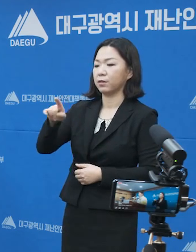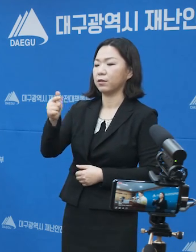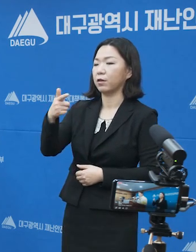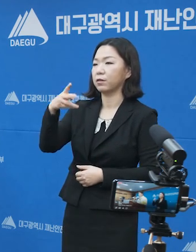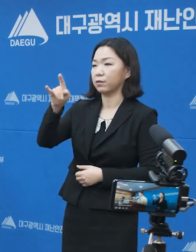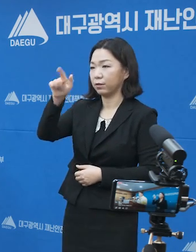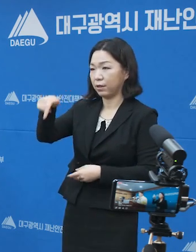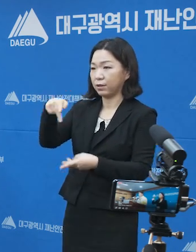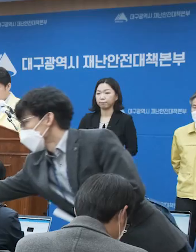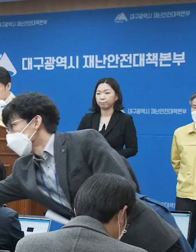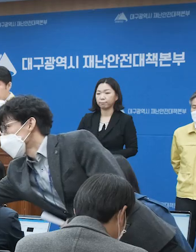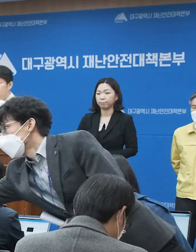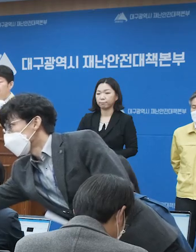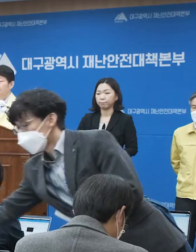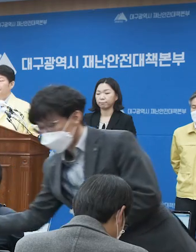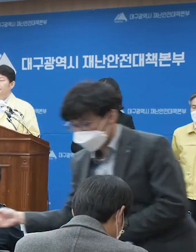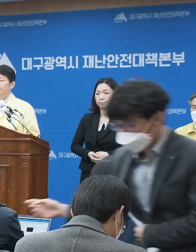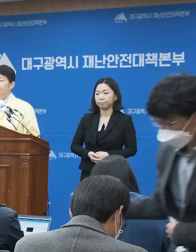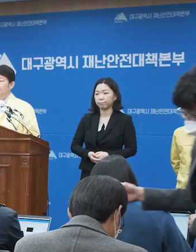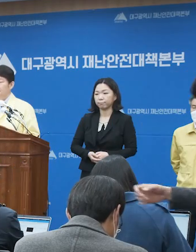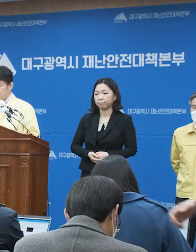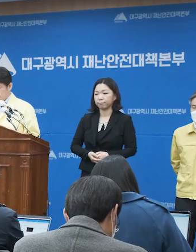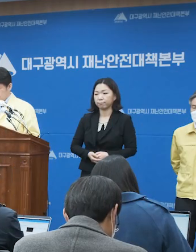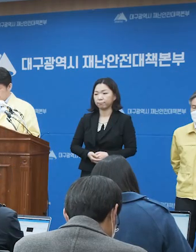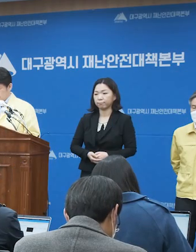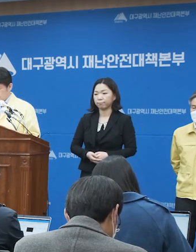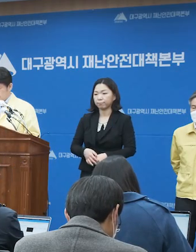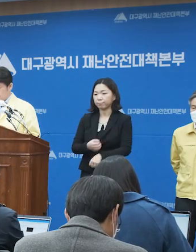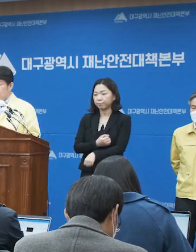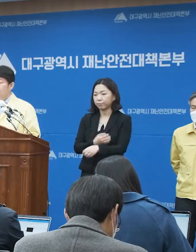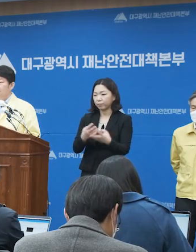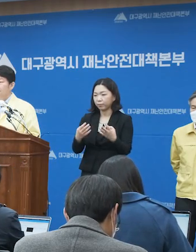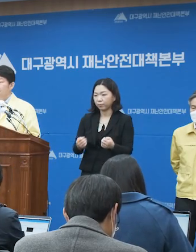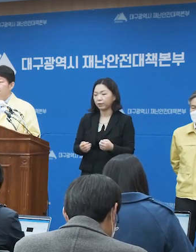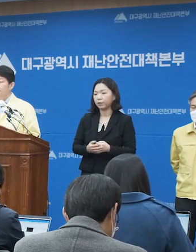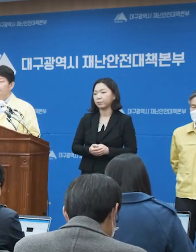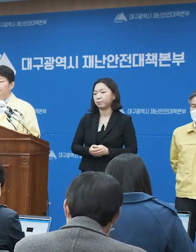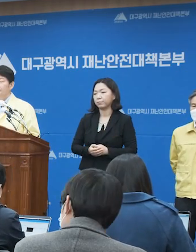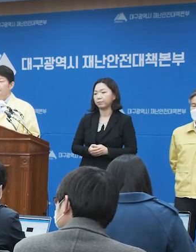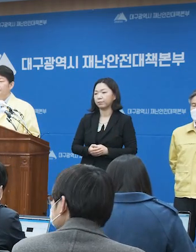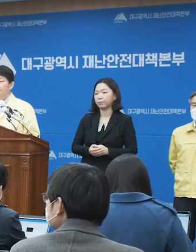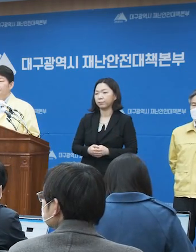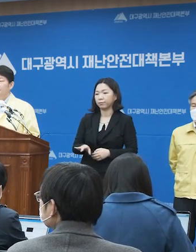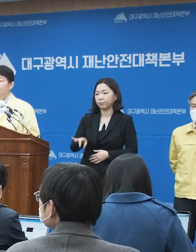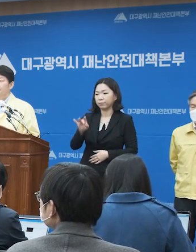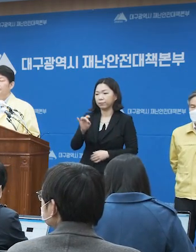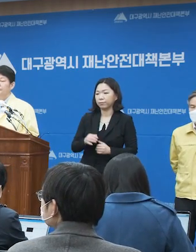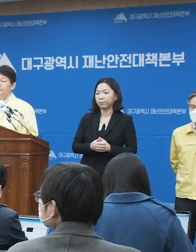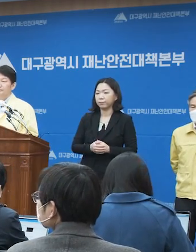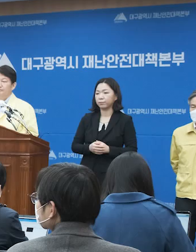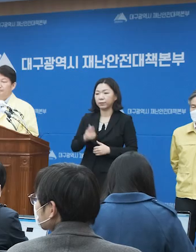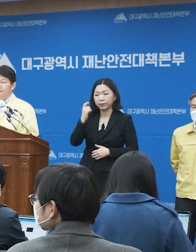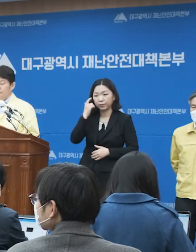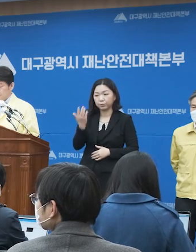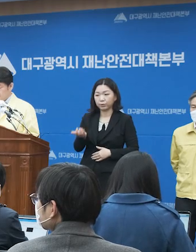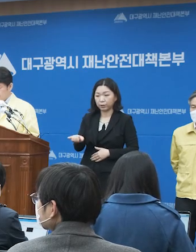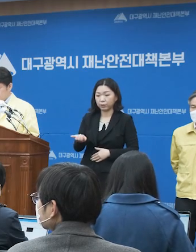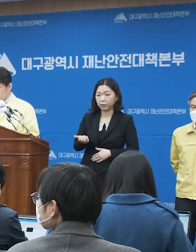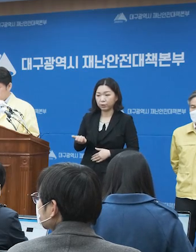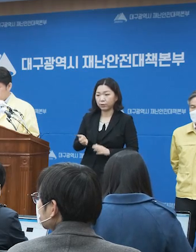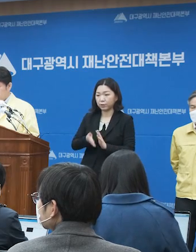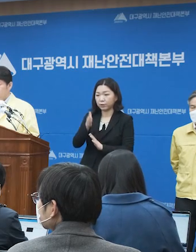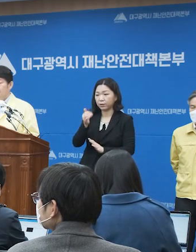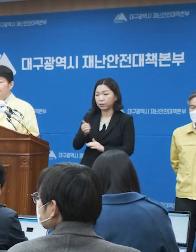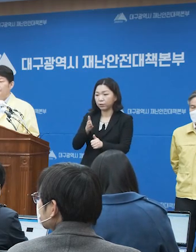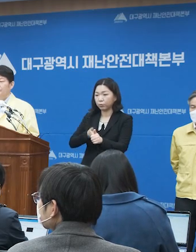컨택센터를 운영하고 있는 네, 수고하셨습니다. TBC의 박수기 기자입니다. 먼저 질문 전에 시장님께 당부